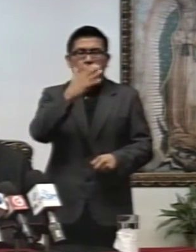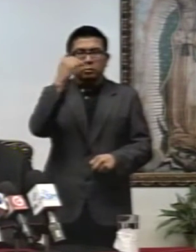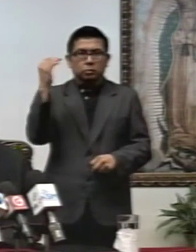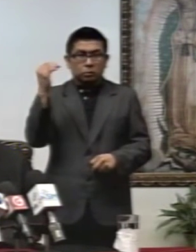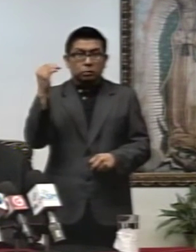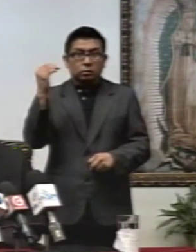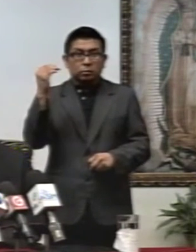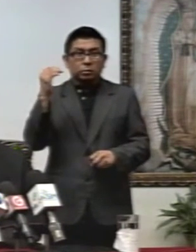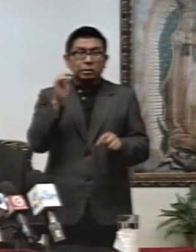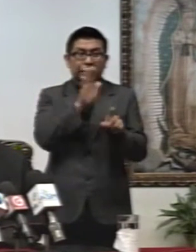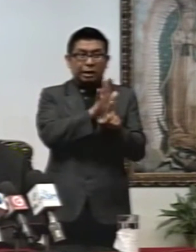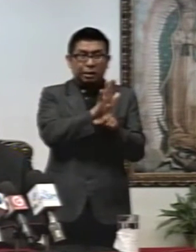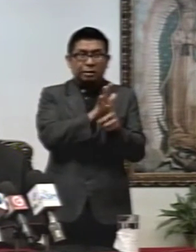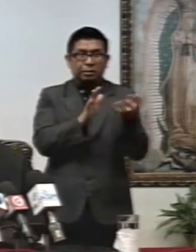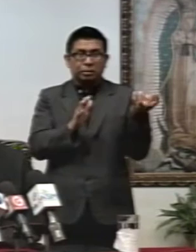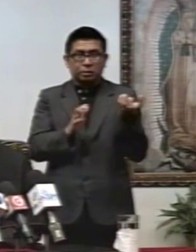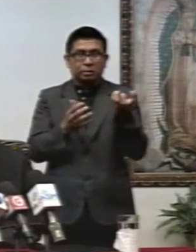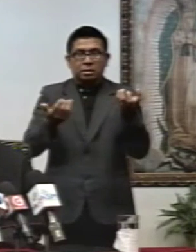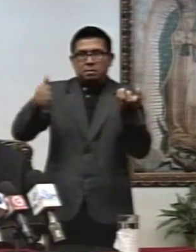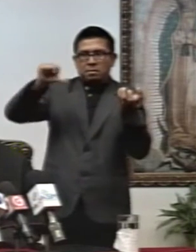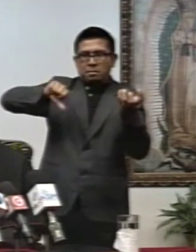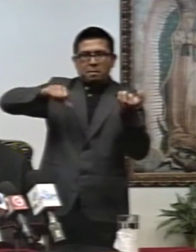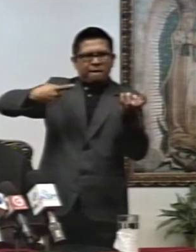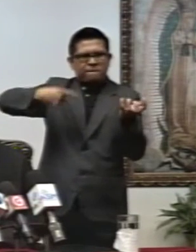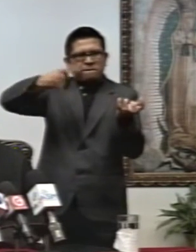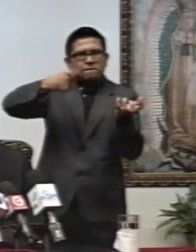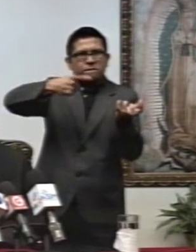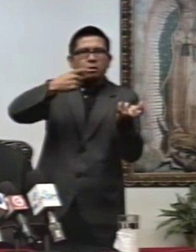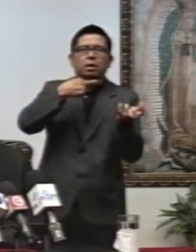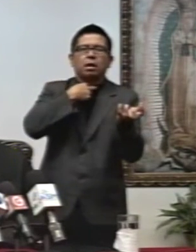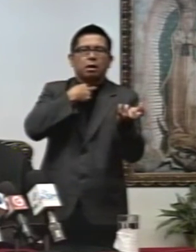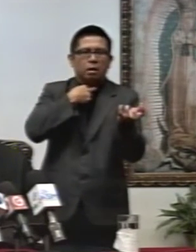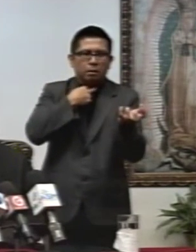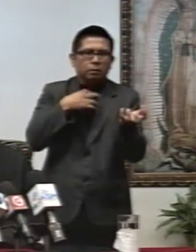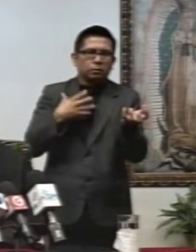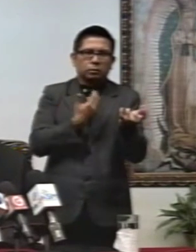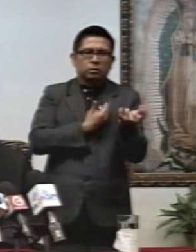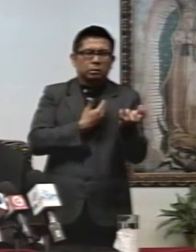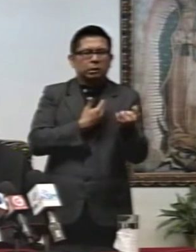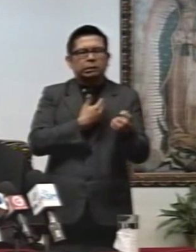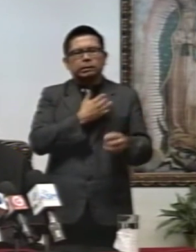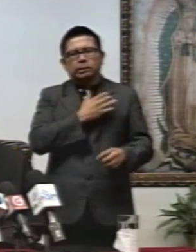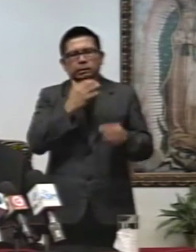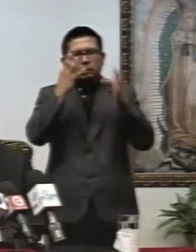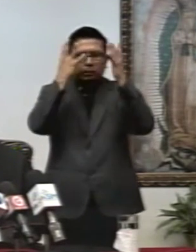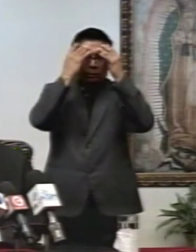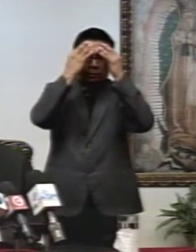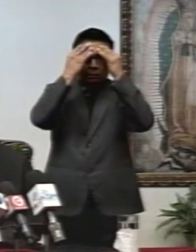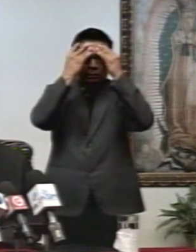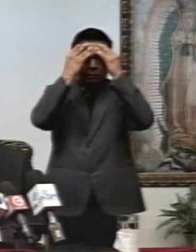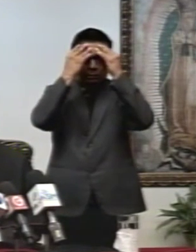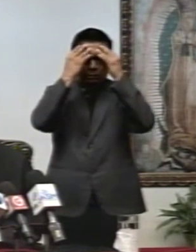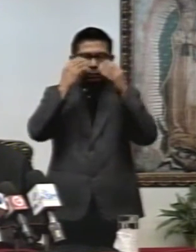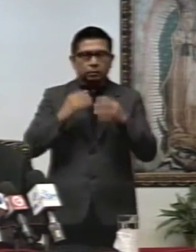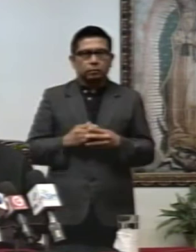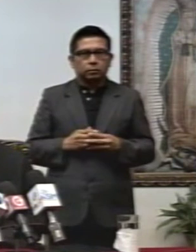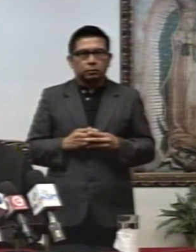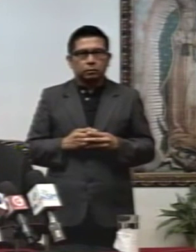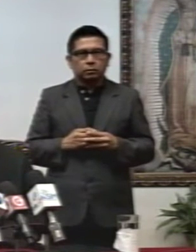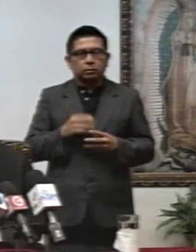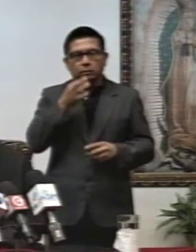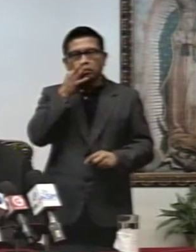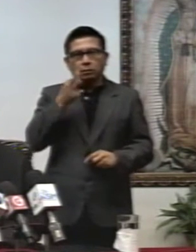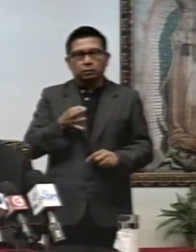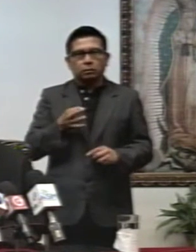las que son atacadas, las que están muriendo, pues es motivo para mayor preocupación, sin lugar a